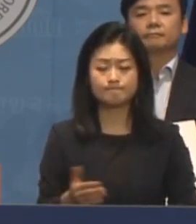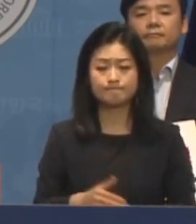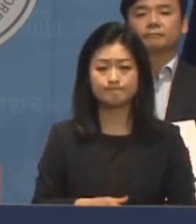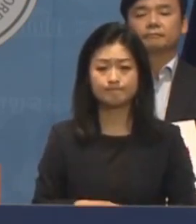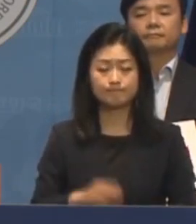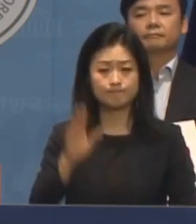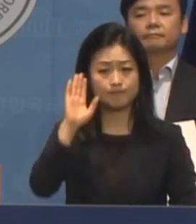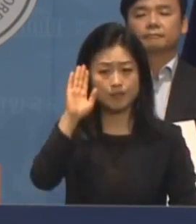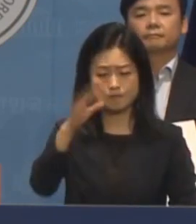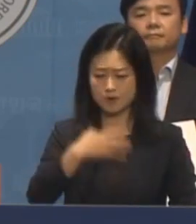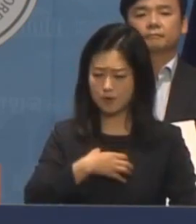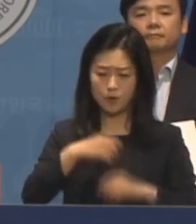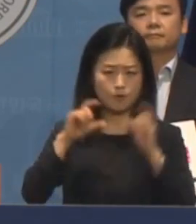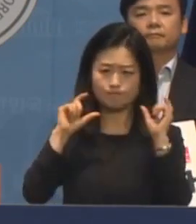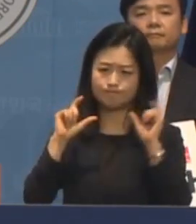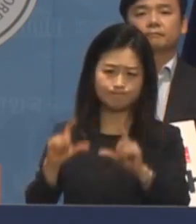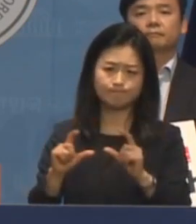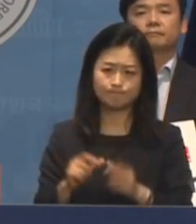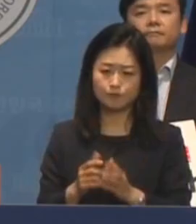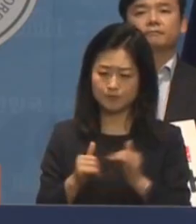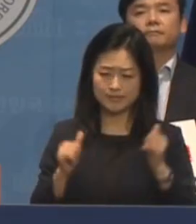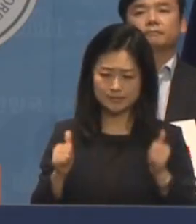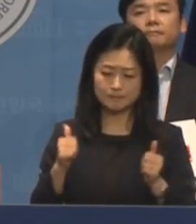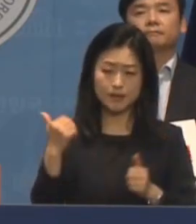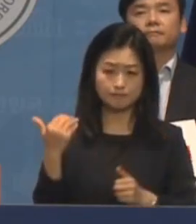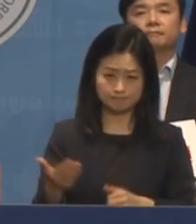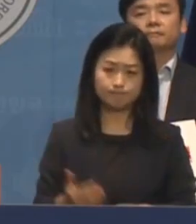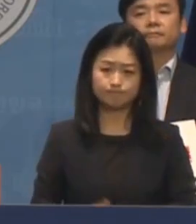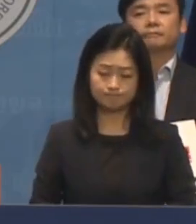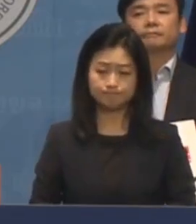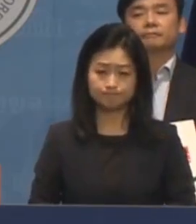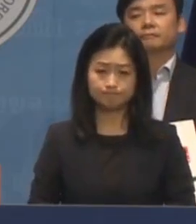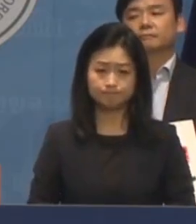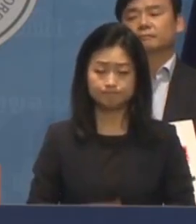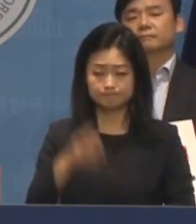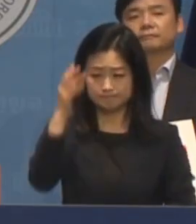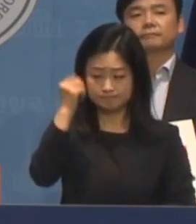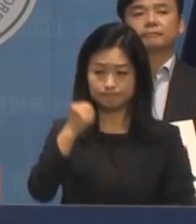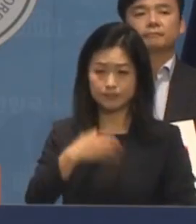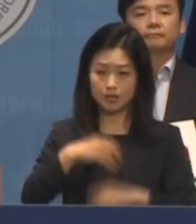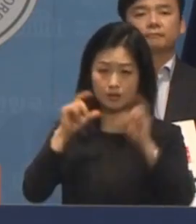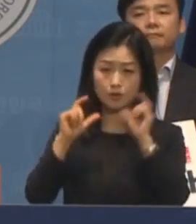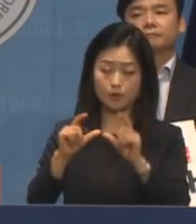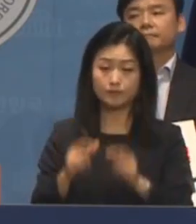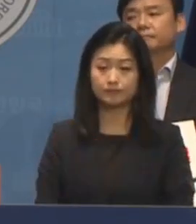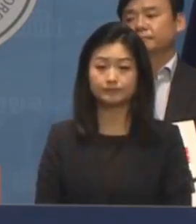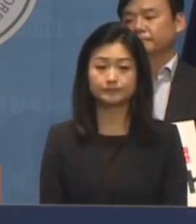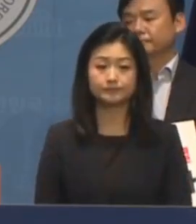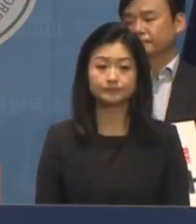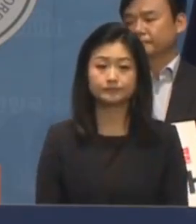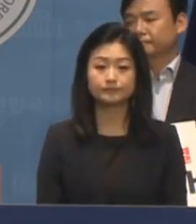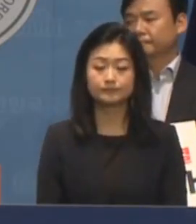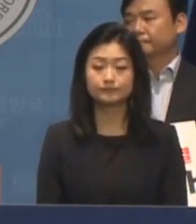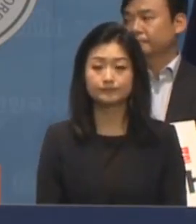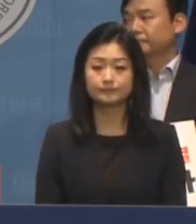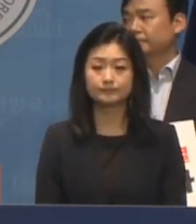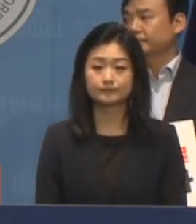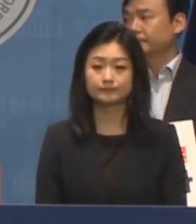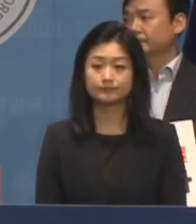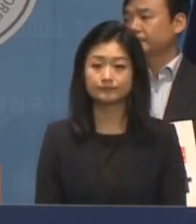심각한 엄중한 아마 국민적 심판을 면치 못할 것임을 경고합니다. 감사합니다.